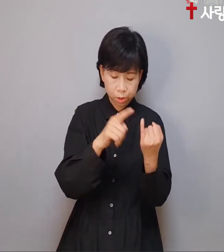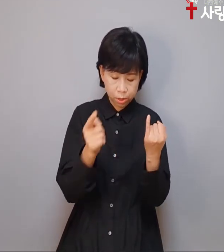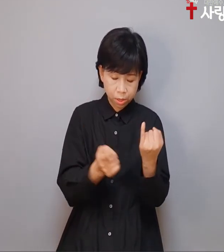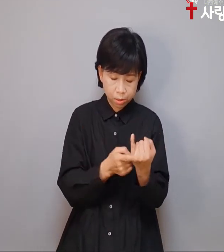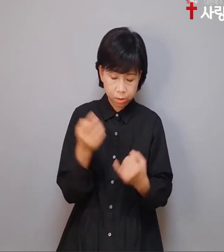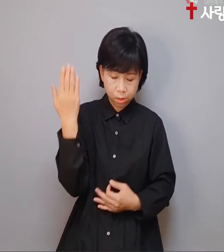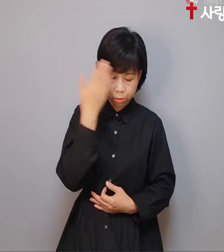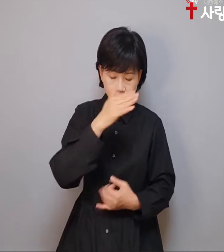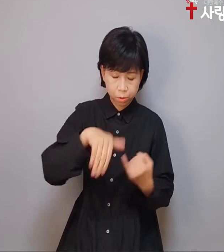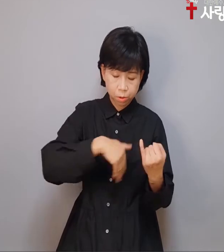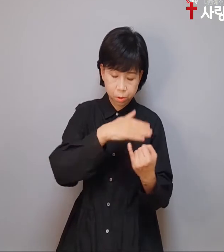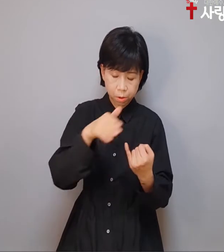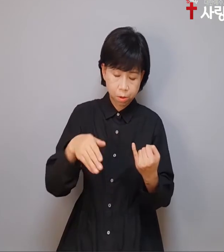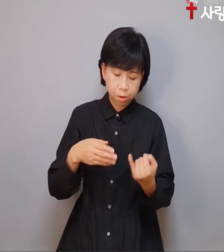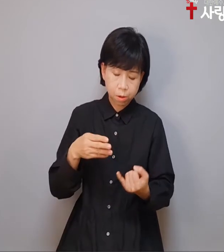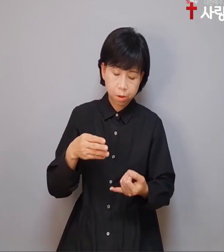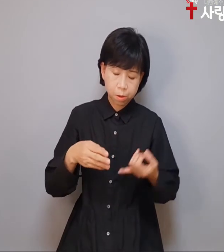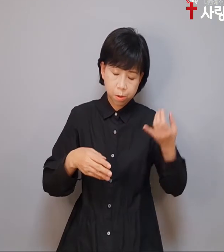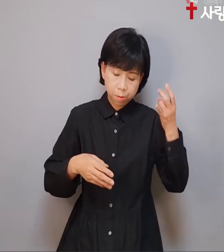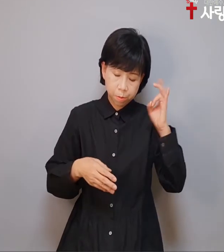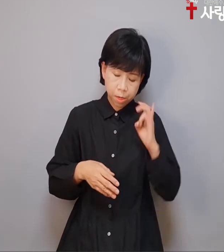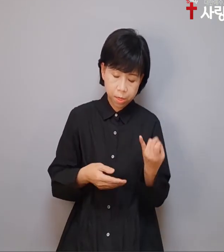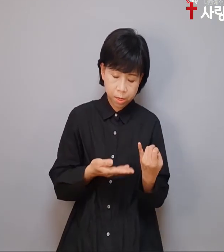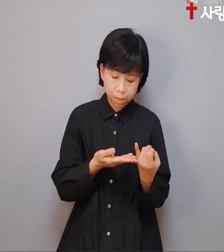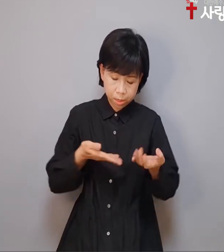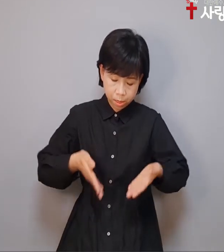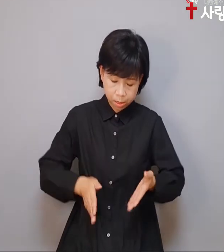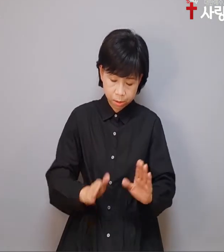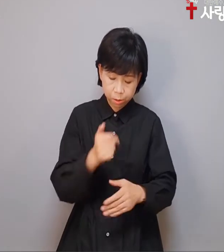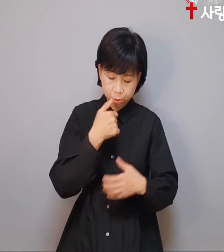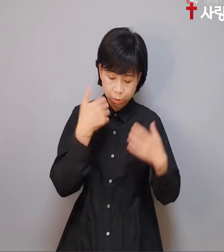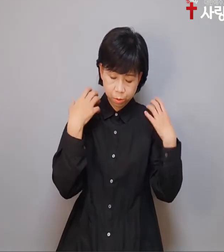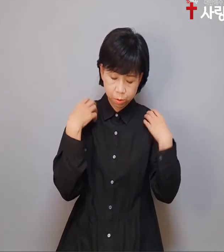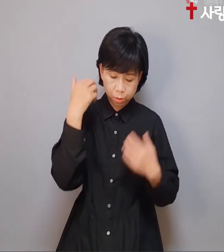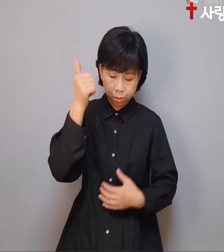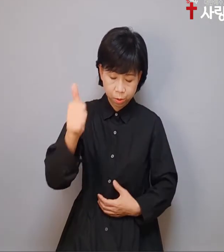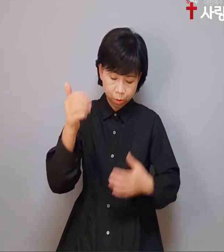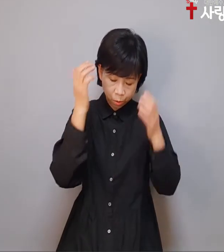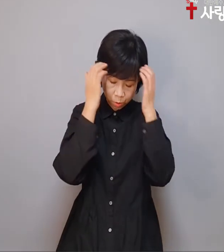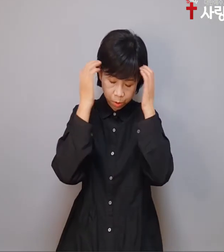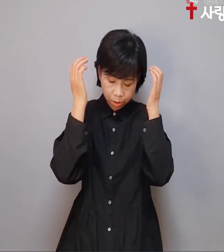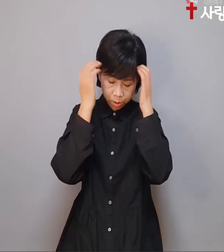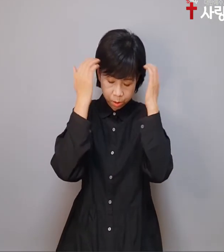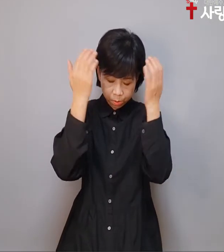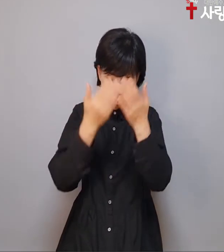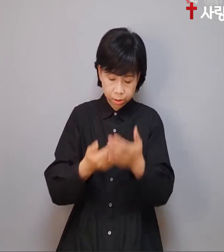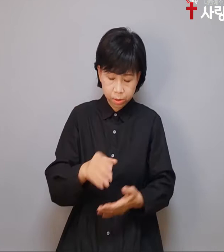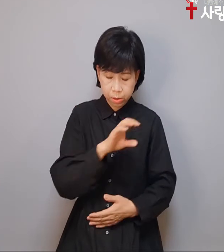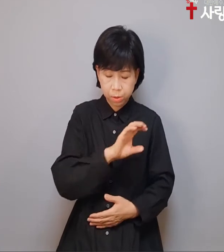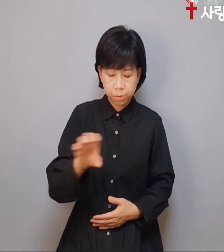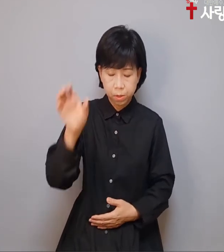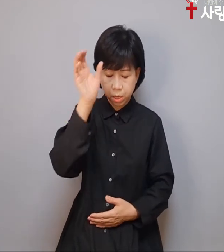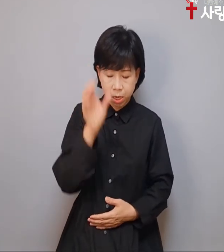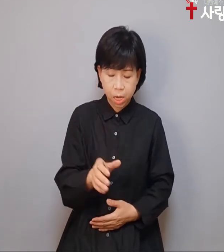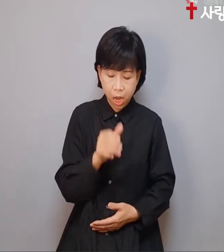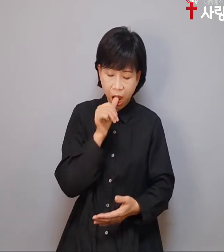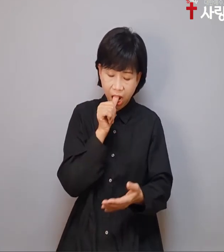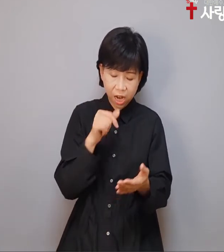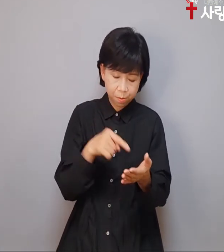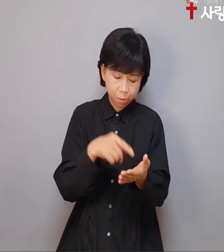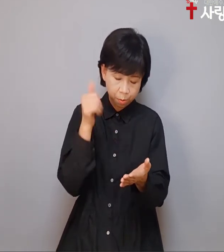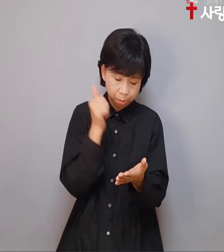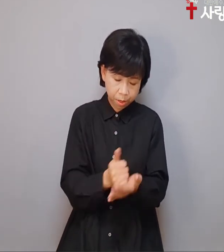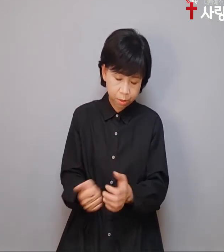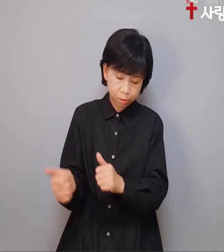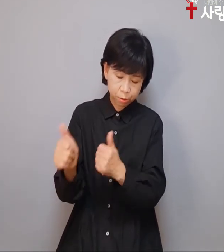잉태하사 동정녀 마리아에게 나시고 본디오 빌라도에게 고난을 받으사 십자가에 못 박혀